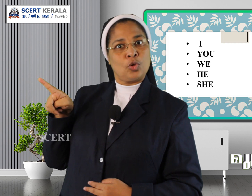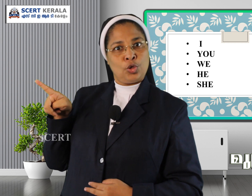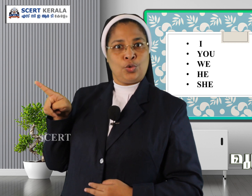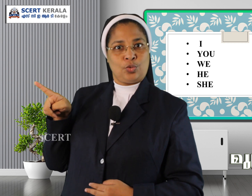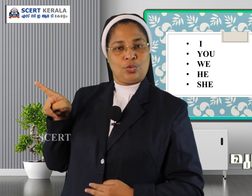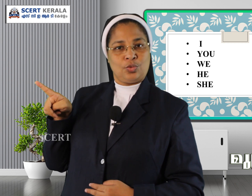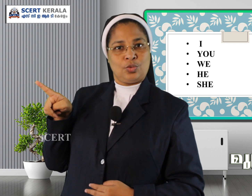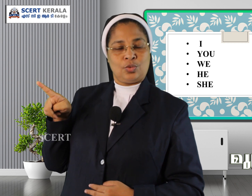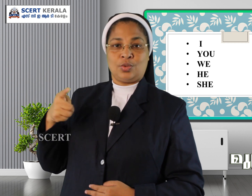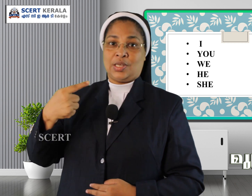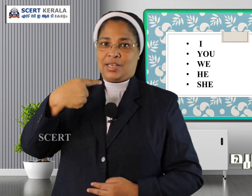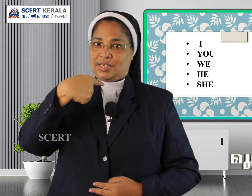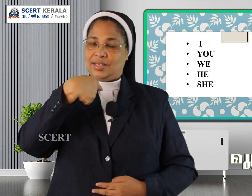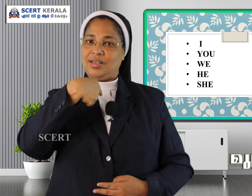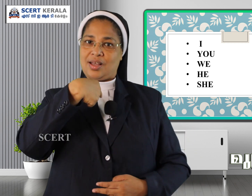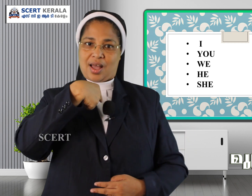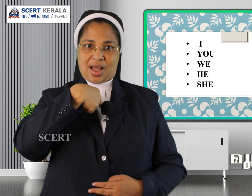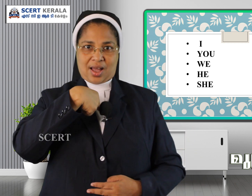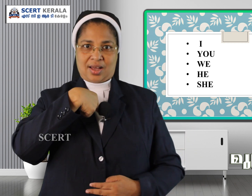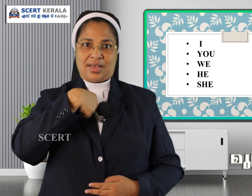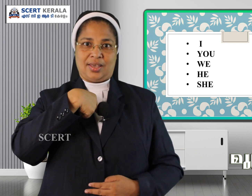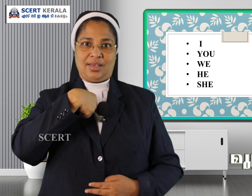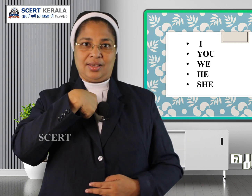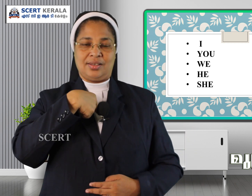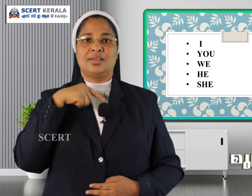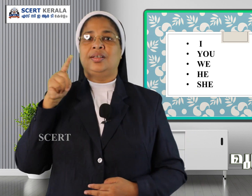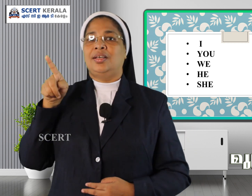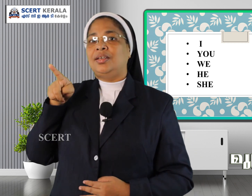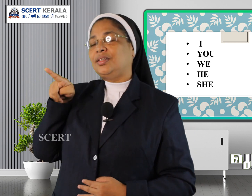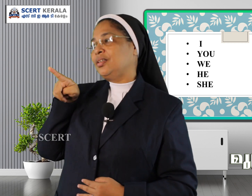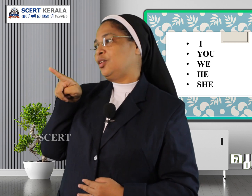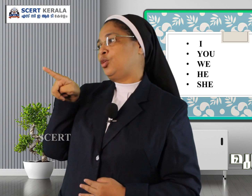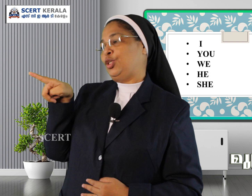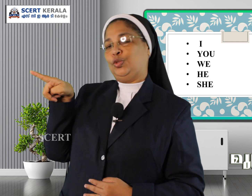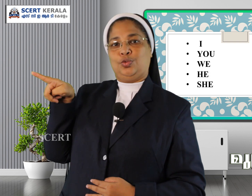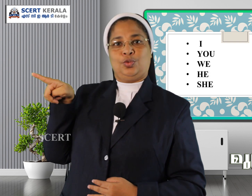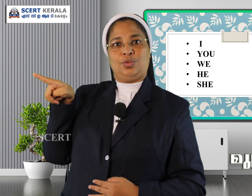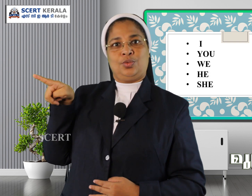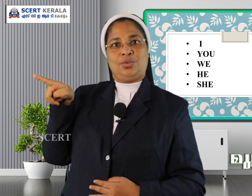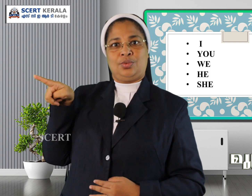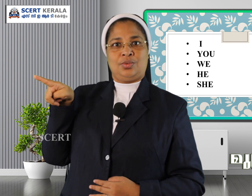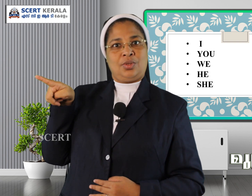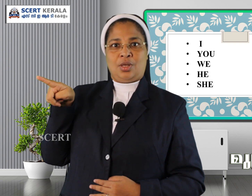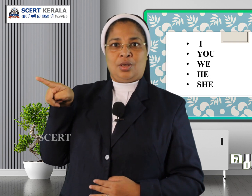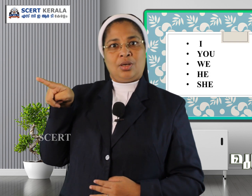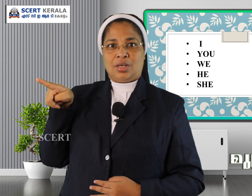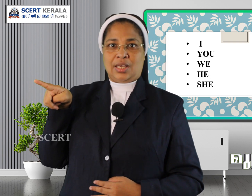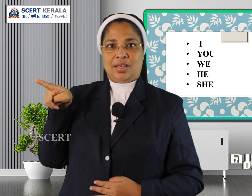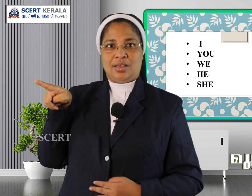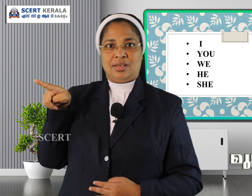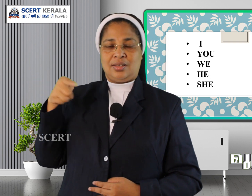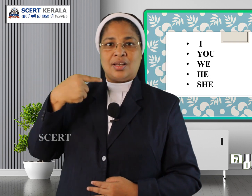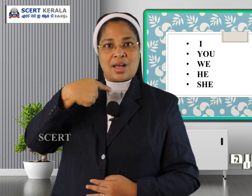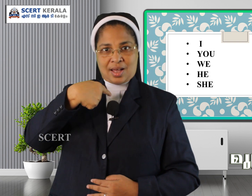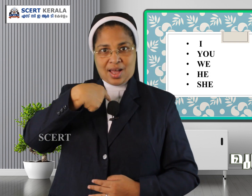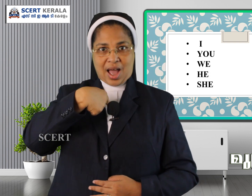യു, ഇത് ഐ, ഇത് യു. ഓക്കെ,